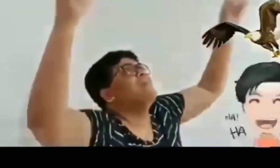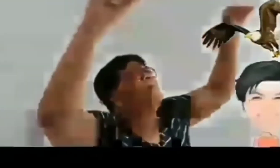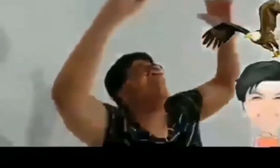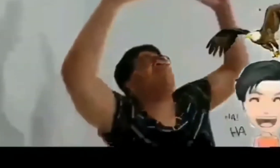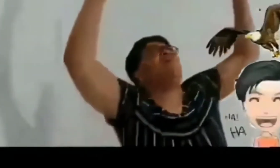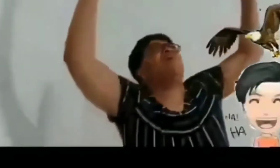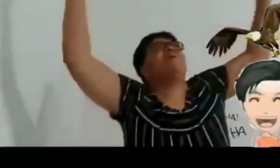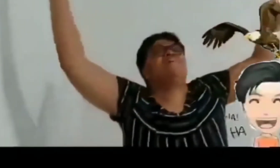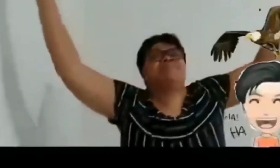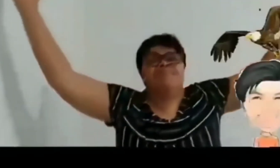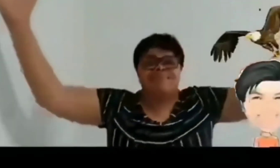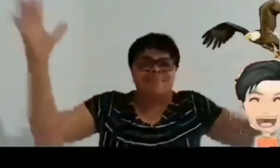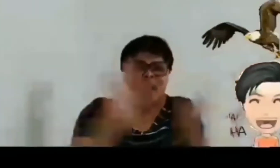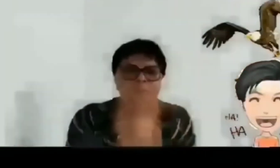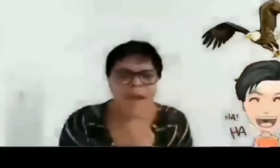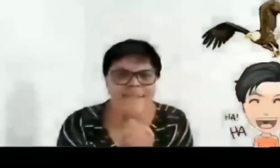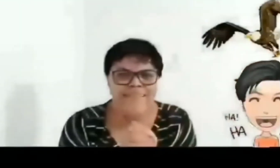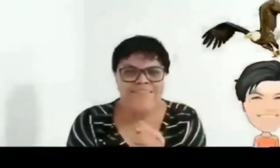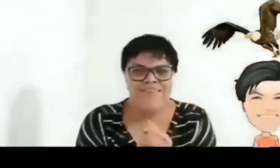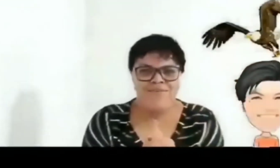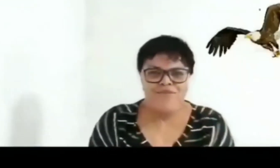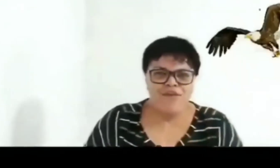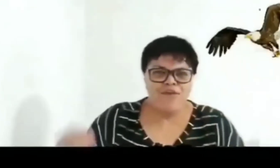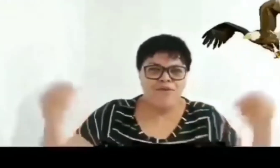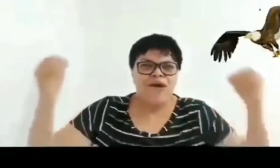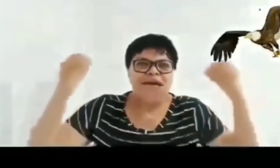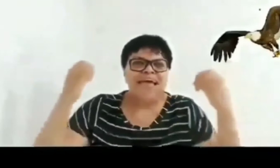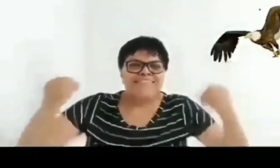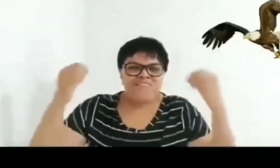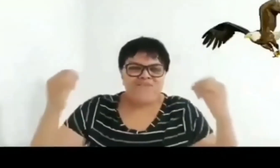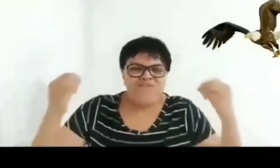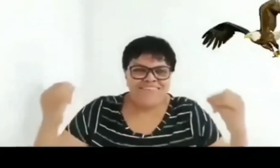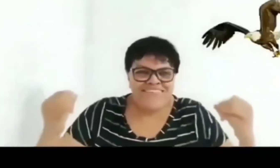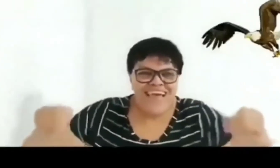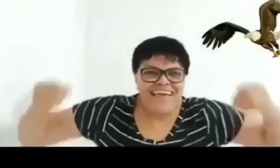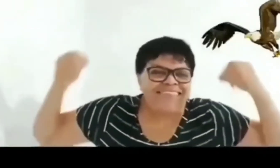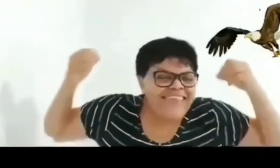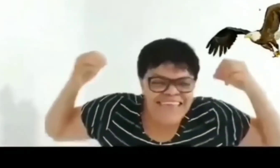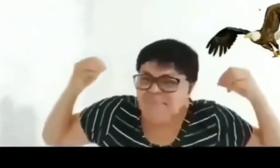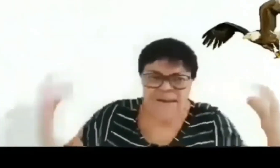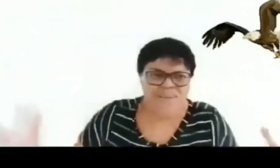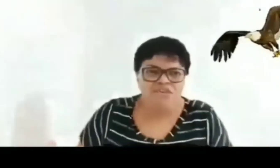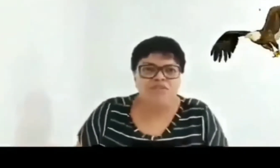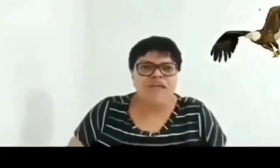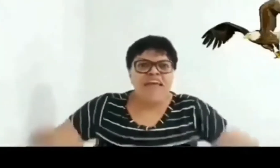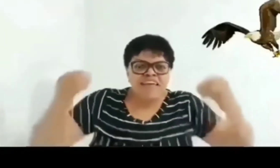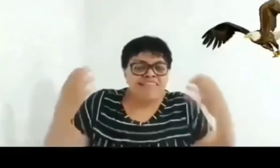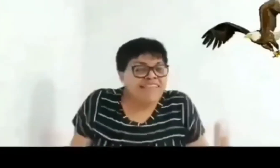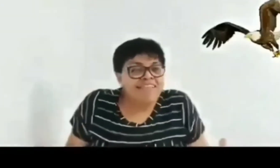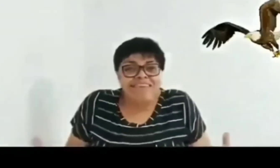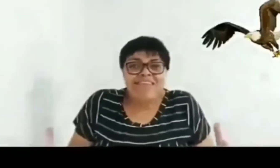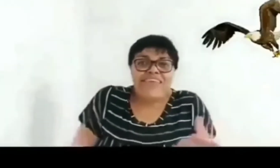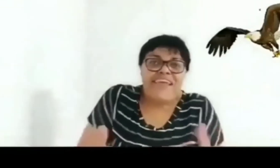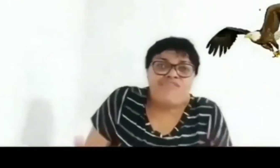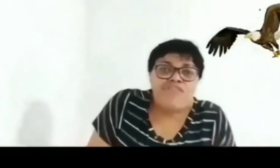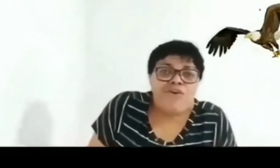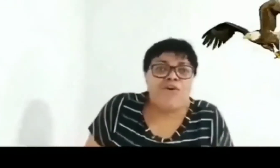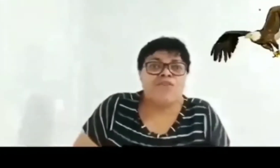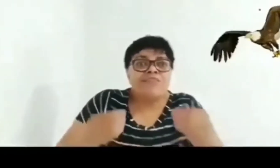altitudes elevadas. Magnífico! Essa diversidade é magnífica. E tem gente que